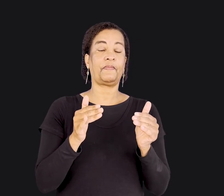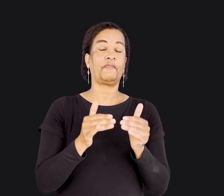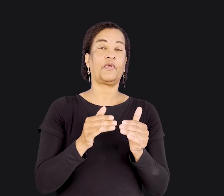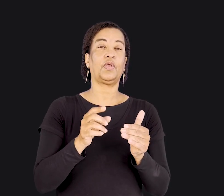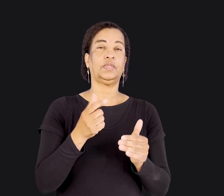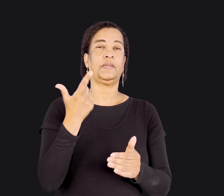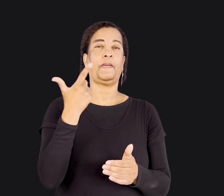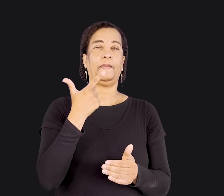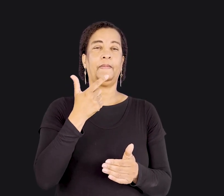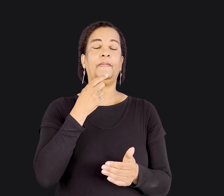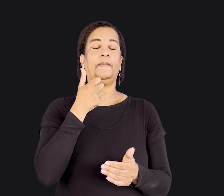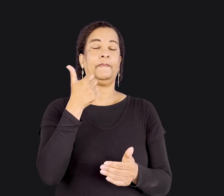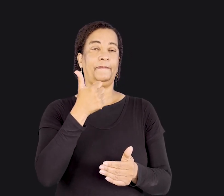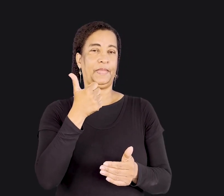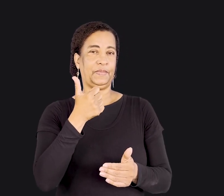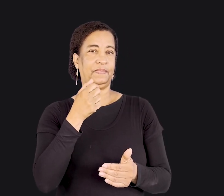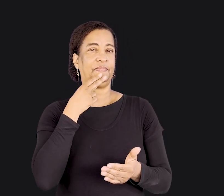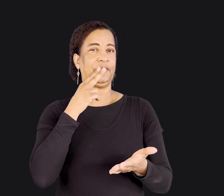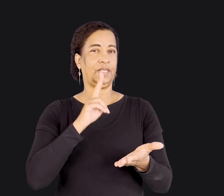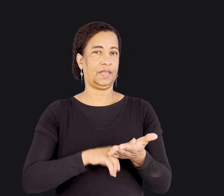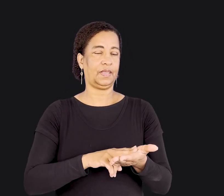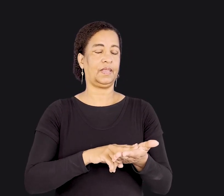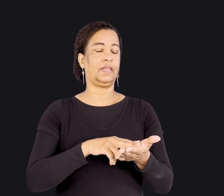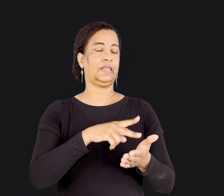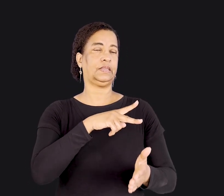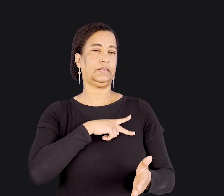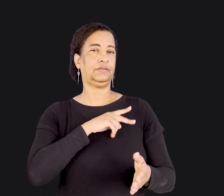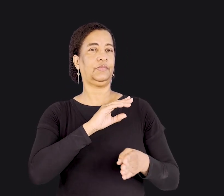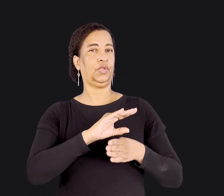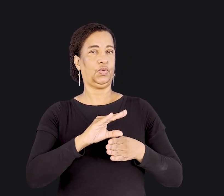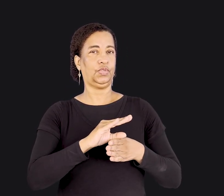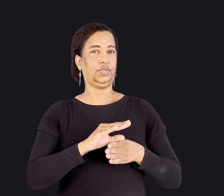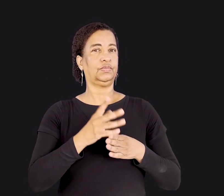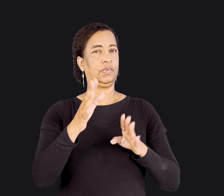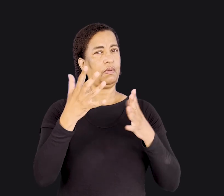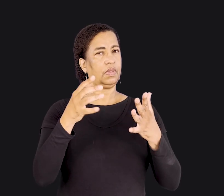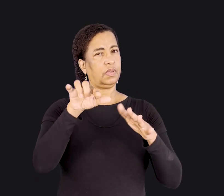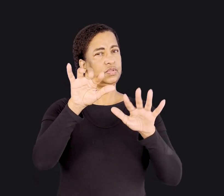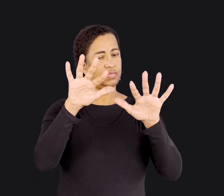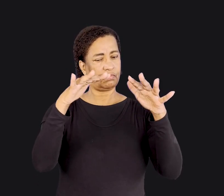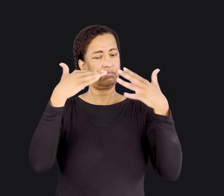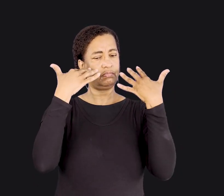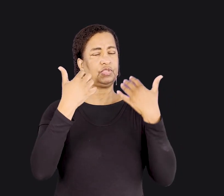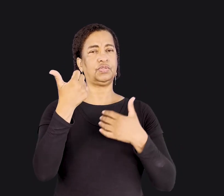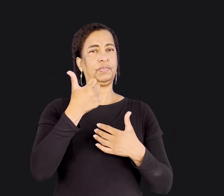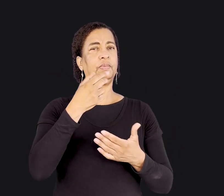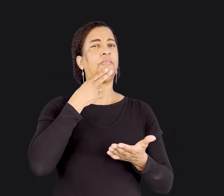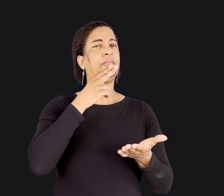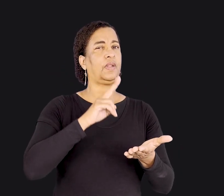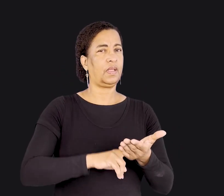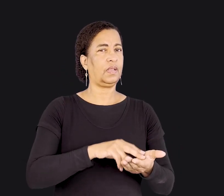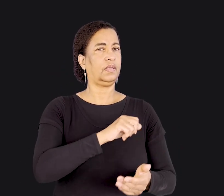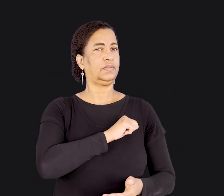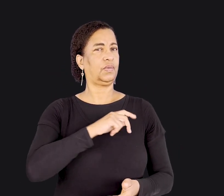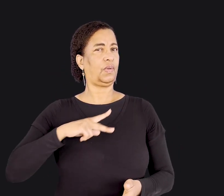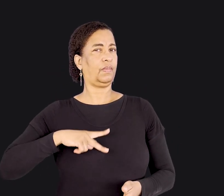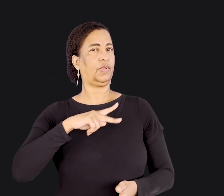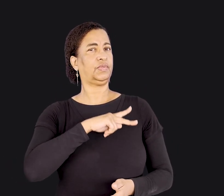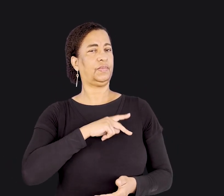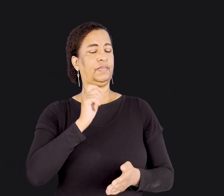a primeira carta de Paulo aos Coríntios. Gostaria de chamar a sua atenção para esta primeira carta que o apóstolo Paulo escreveu à igreja